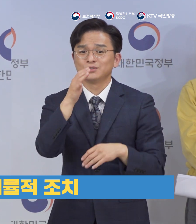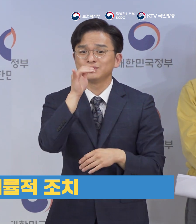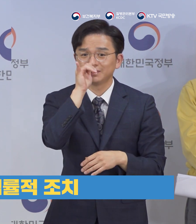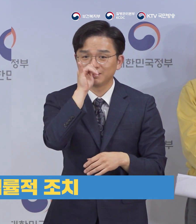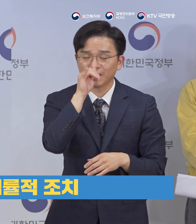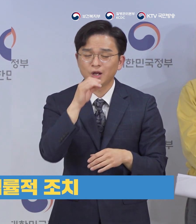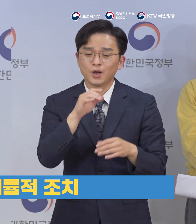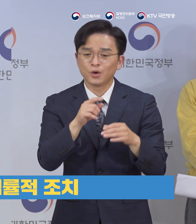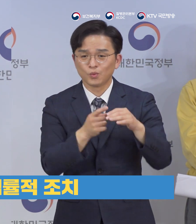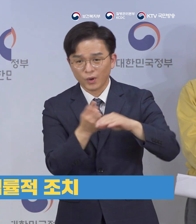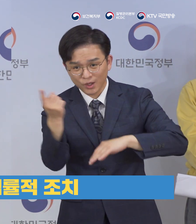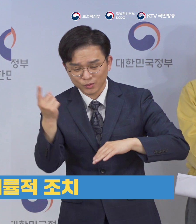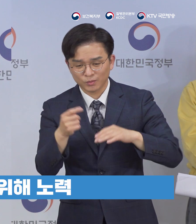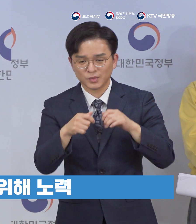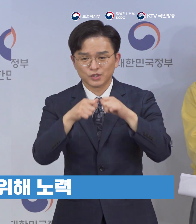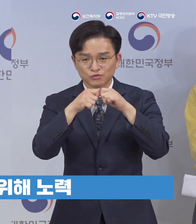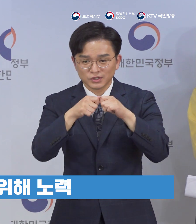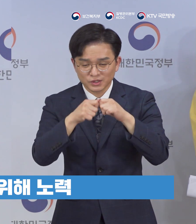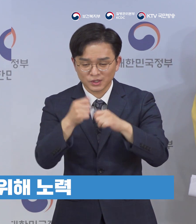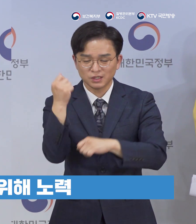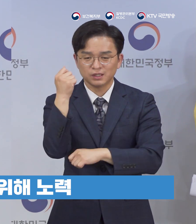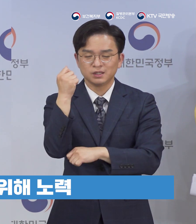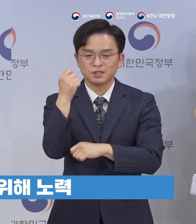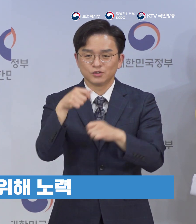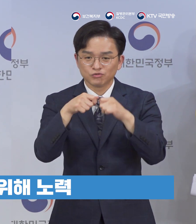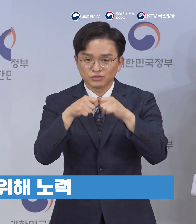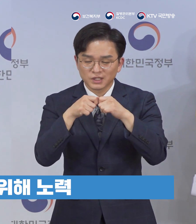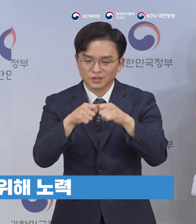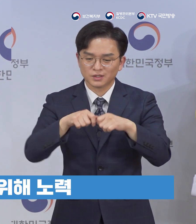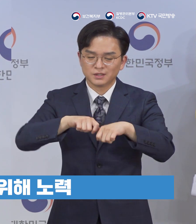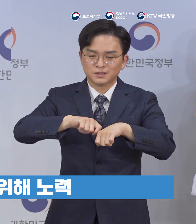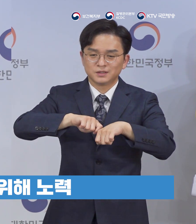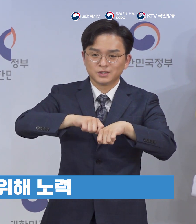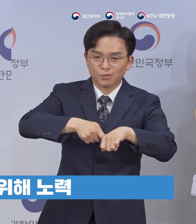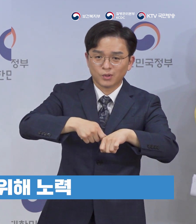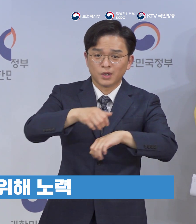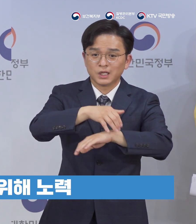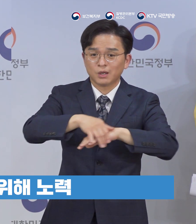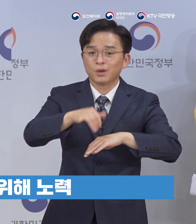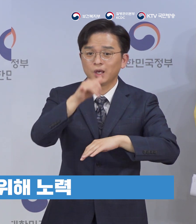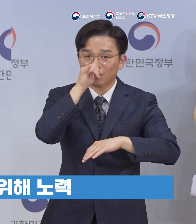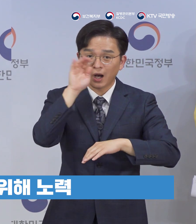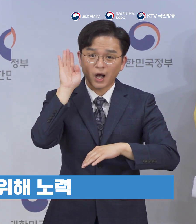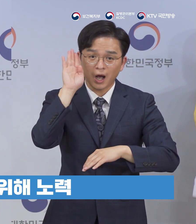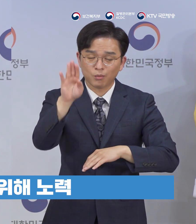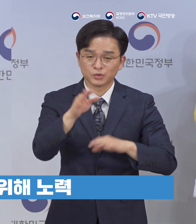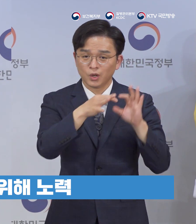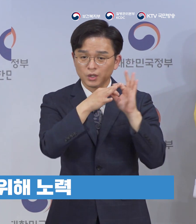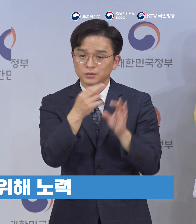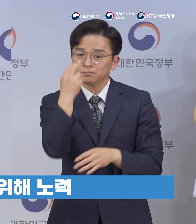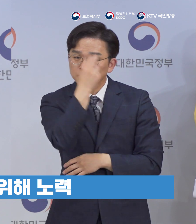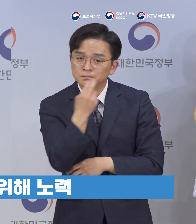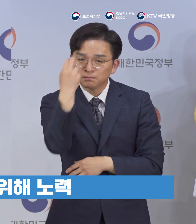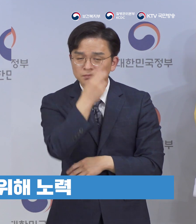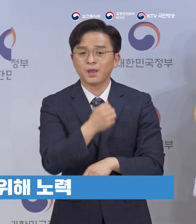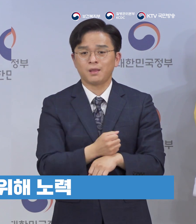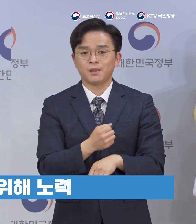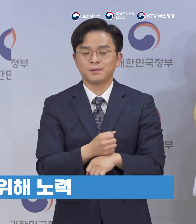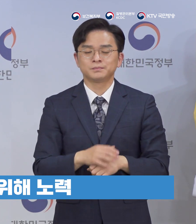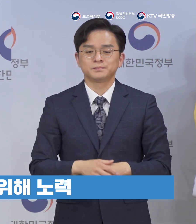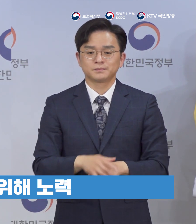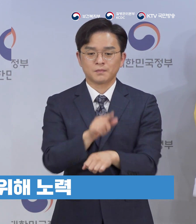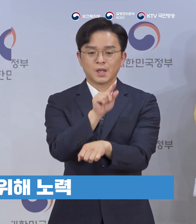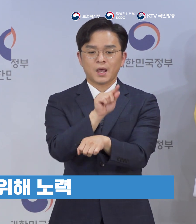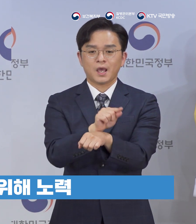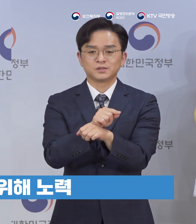있습니다. 또한 행정명령의 실효성을 높이기 위한 여러 가지 이제 다양한 노력을 수행을 하고 있고 이와 관련된 점검 활동을